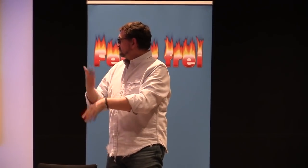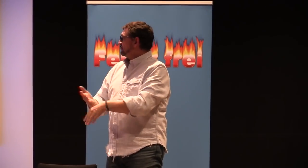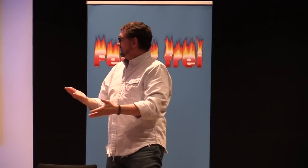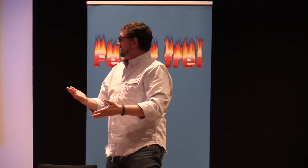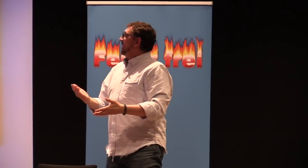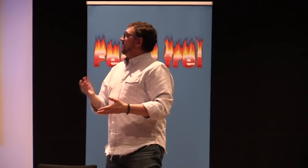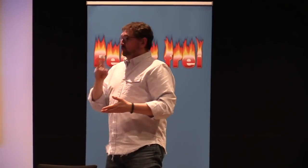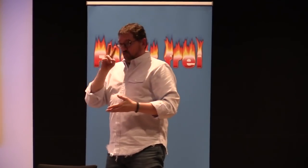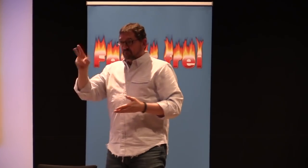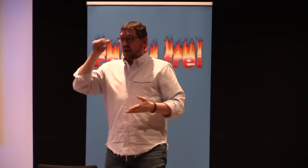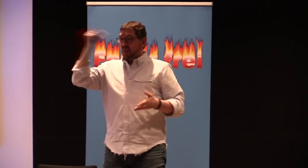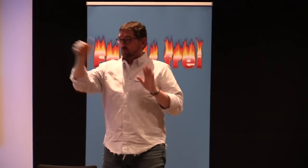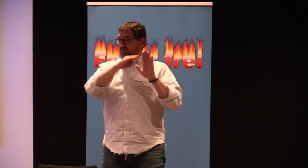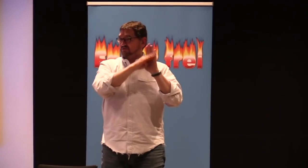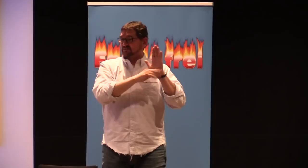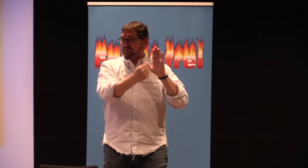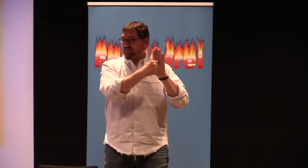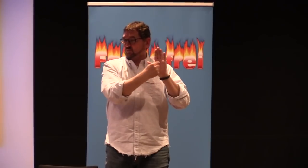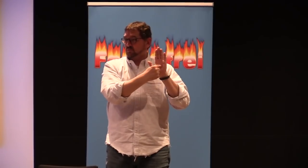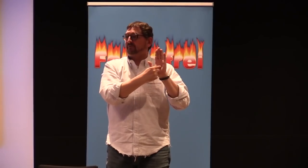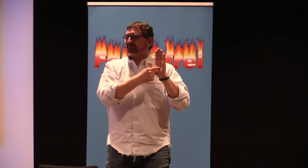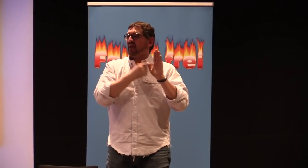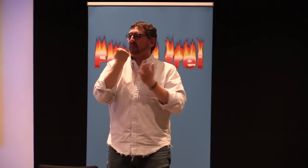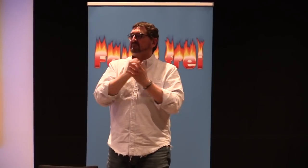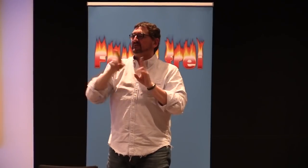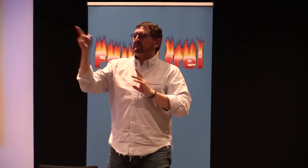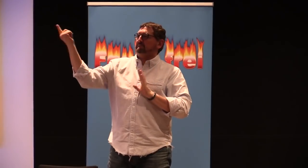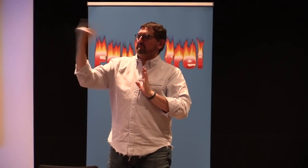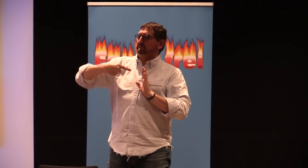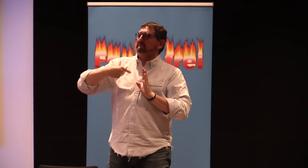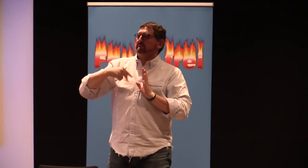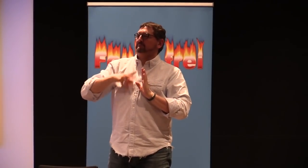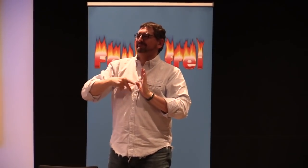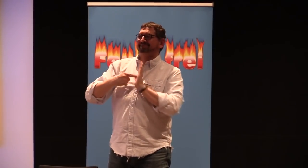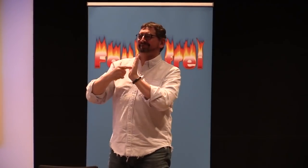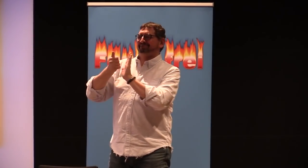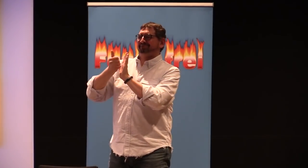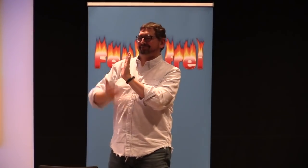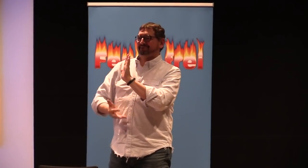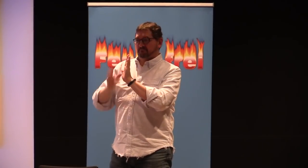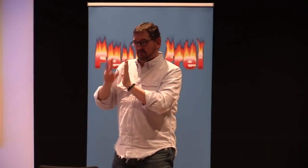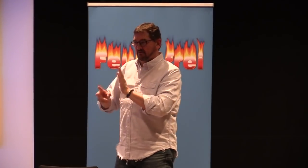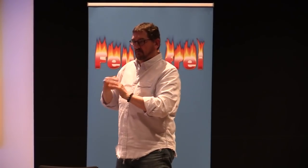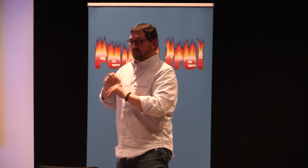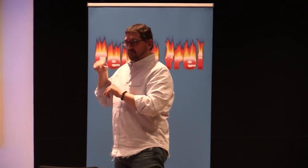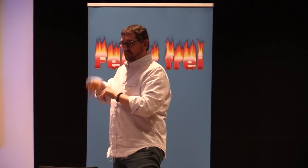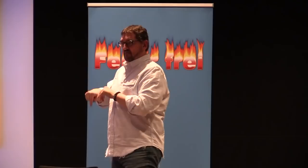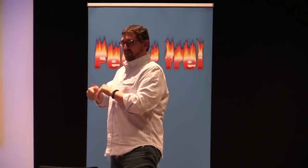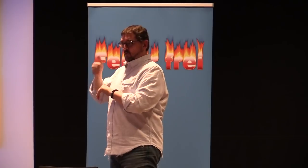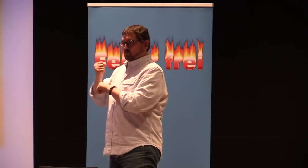Also bei uns im Verband ist das zum Beispiel so, du sagtest gerade, ob das was klappen würde. Naja, also wir haben natürlich auch unsere Satzung, wo wir eigentlich,